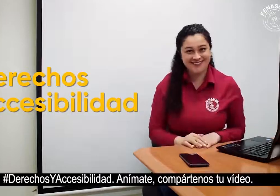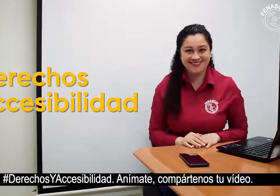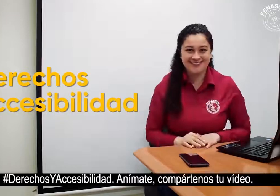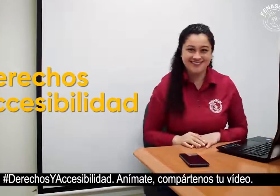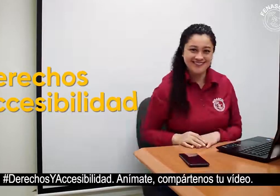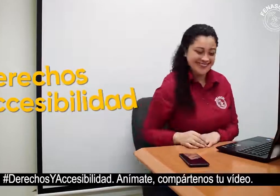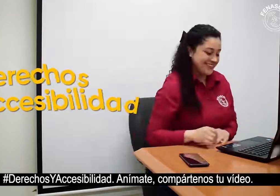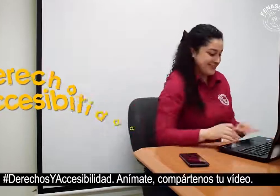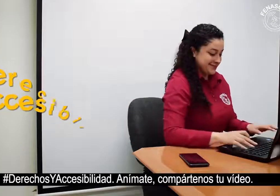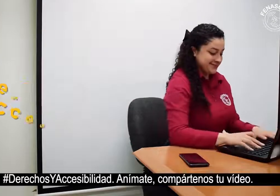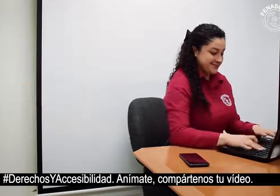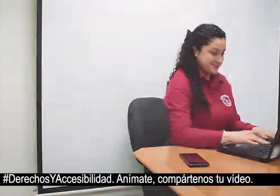Anímate, compártenos tu video.